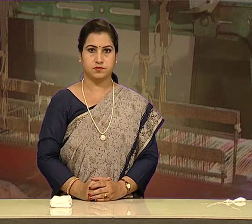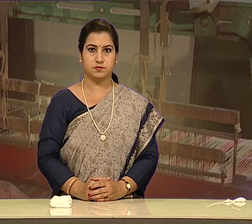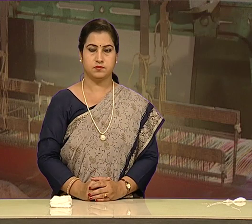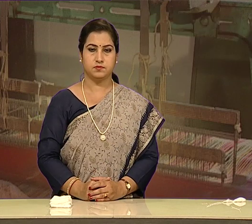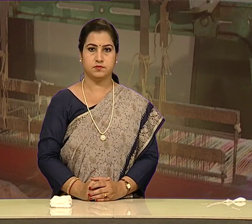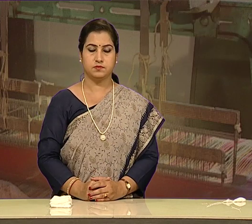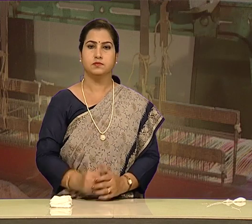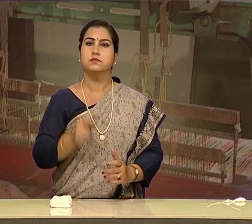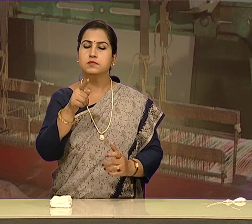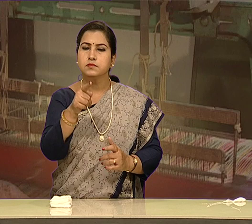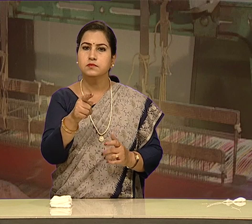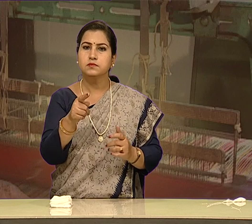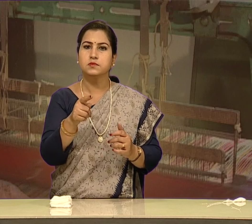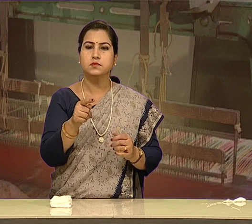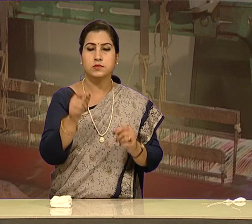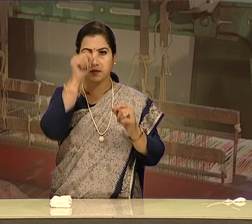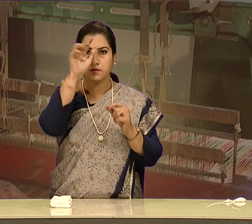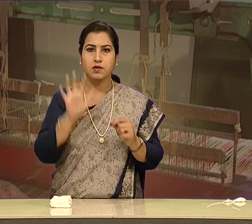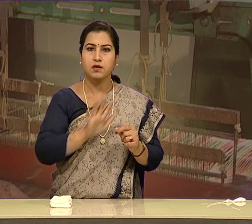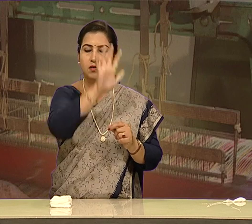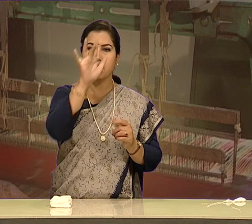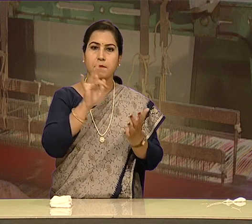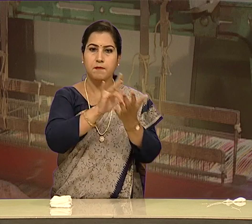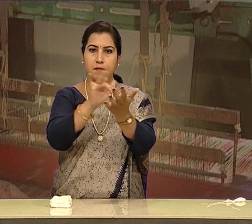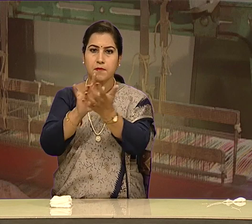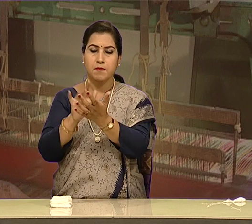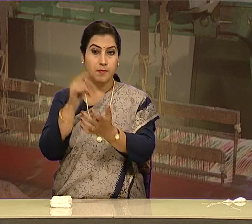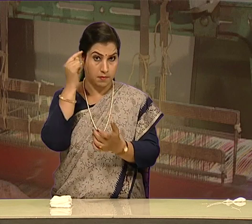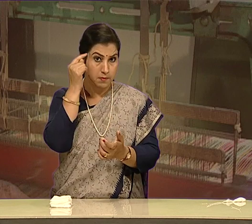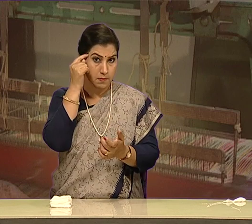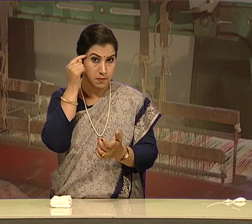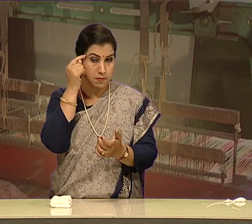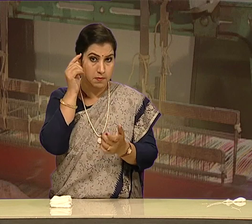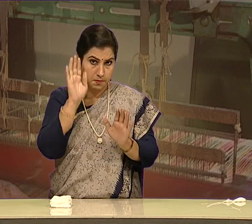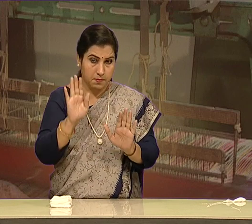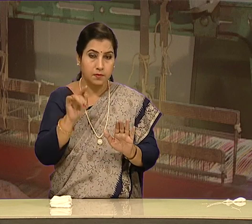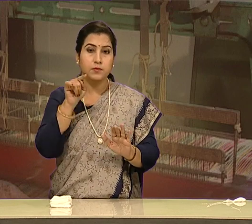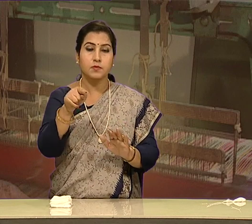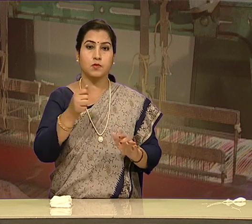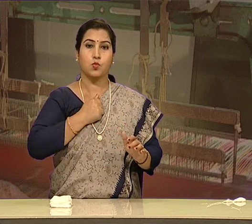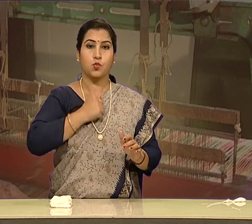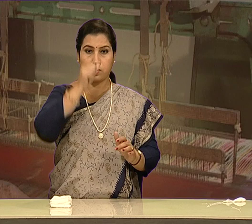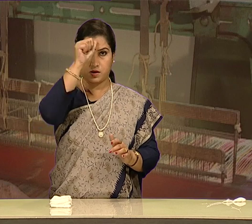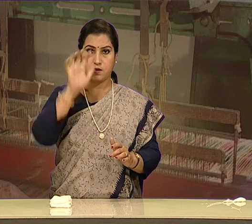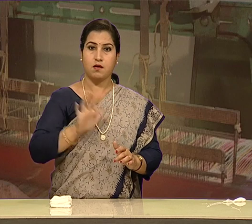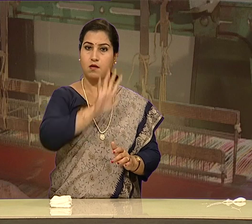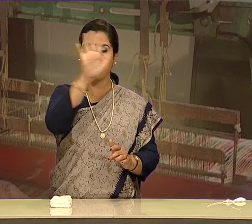आप ऐसे कुछ राज्यों के नाम सोचिए जहां हमारे देश में कपास